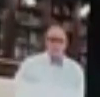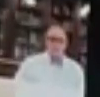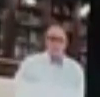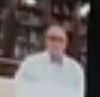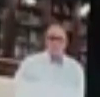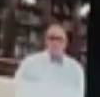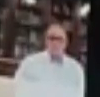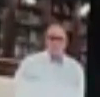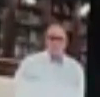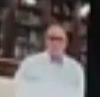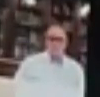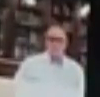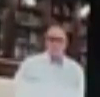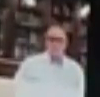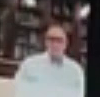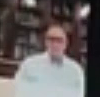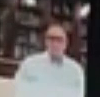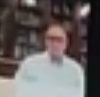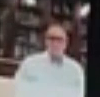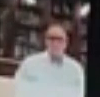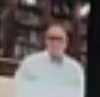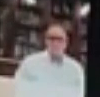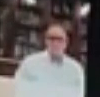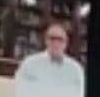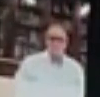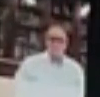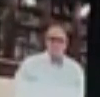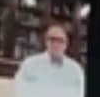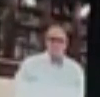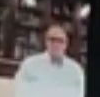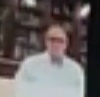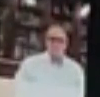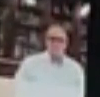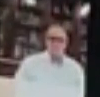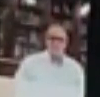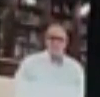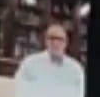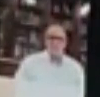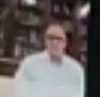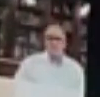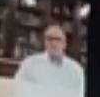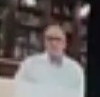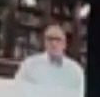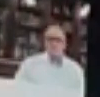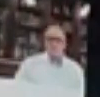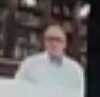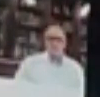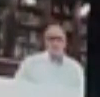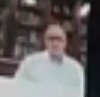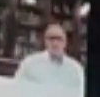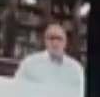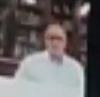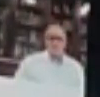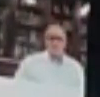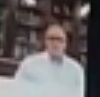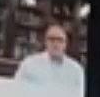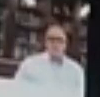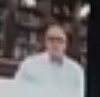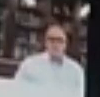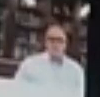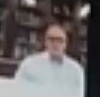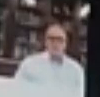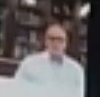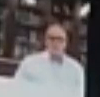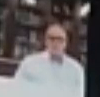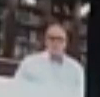grave, também existe um déficit naquilo que é realizado e naquilo que é ressarcido. Outro